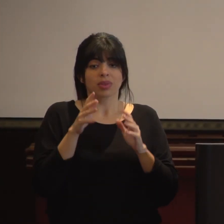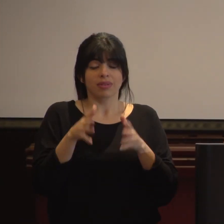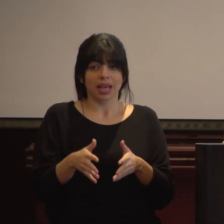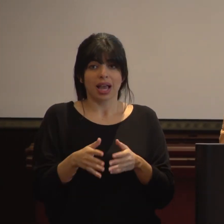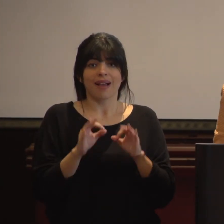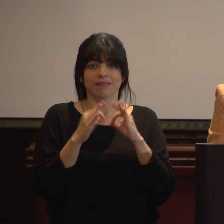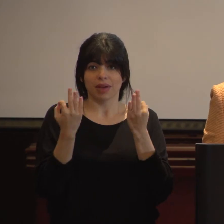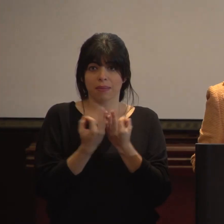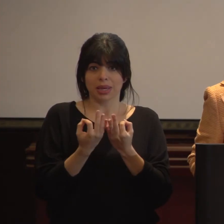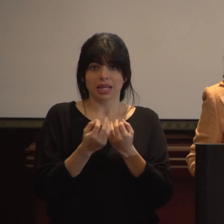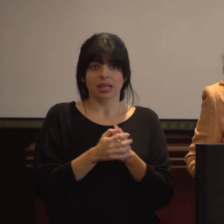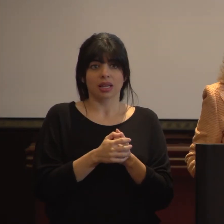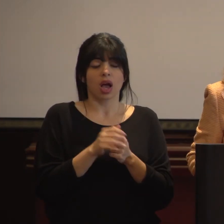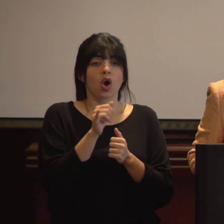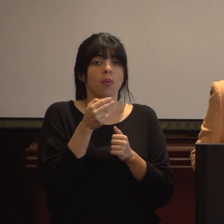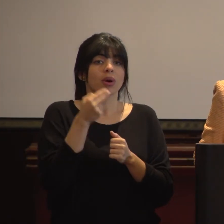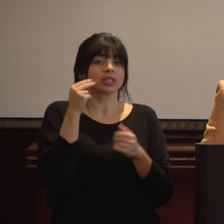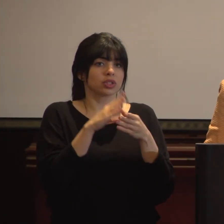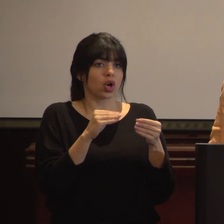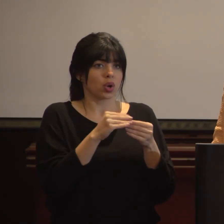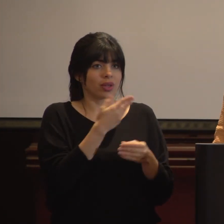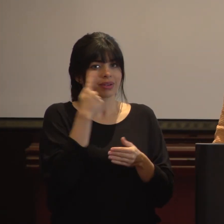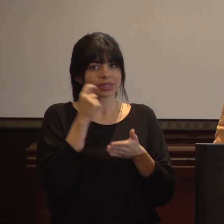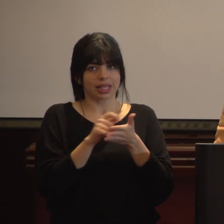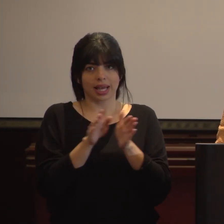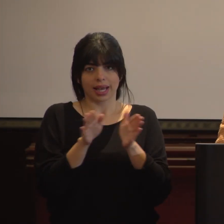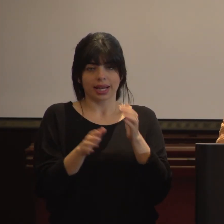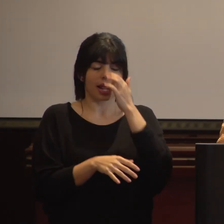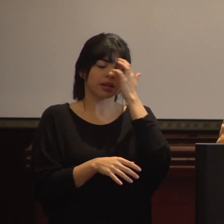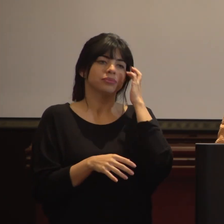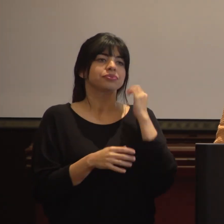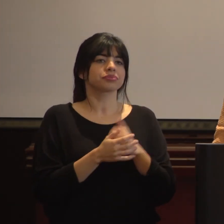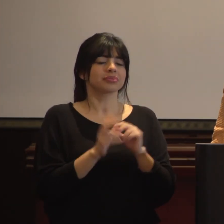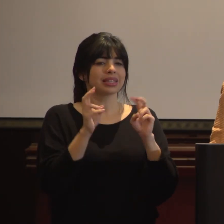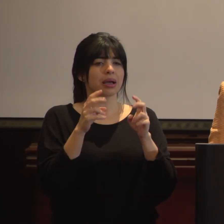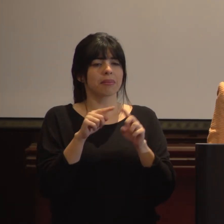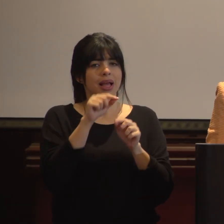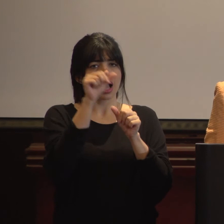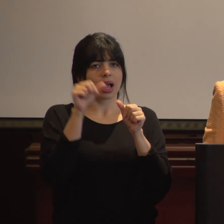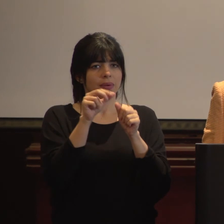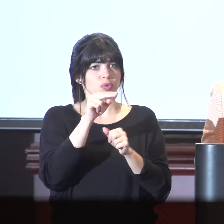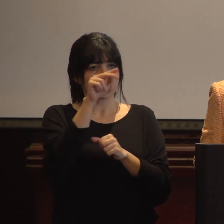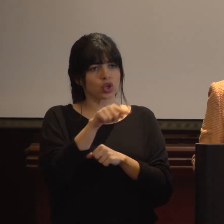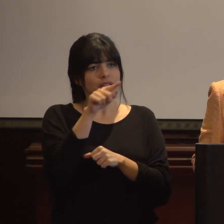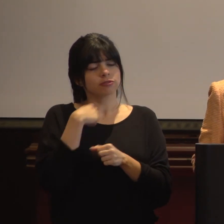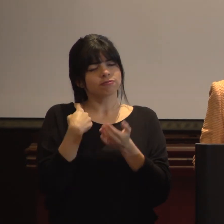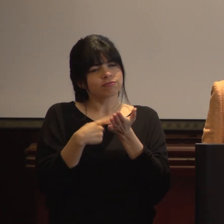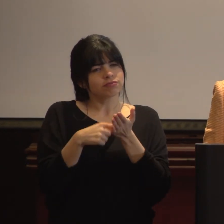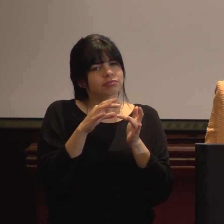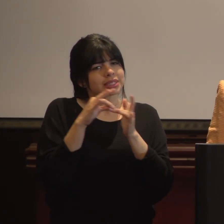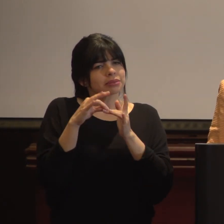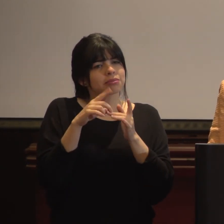dejar las familias como la historia que nos contaba el secretario general en el caso del Triángulo del Norte Hablamos